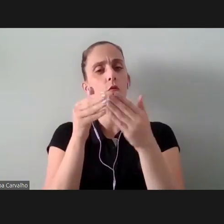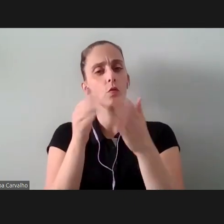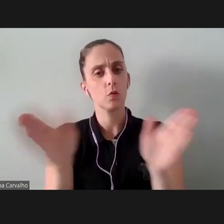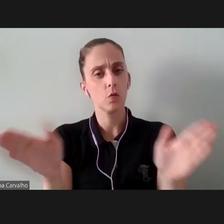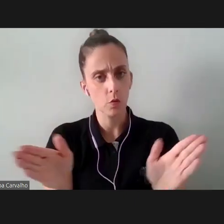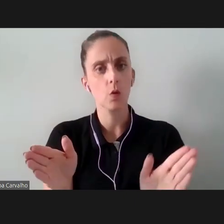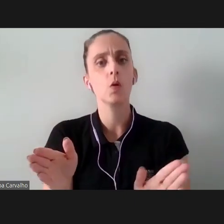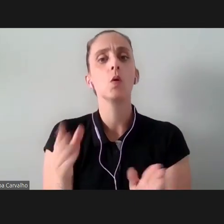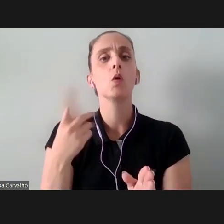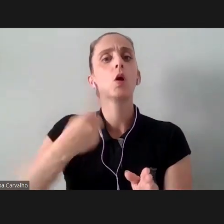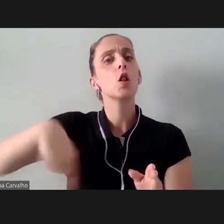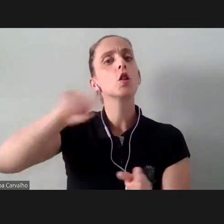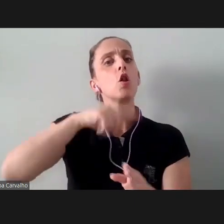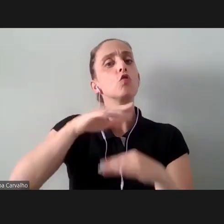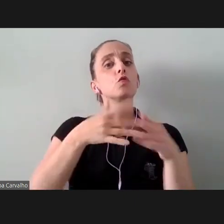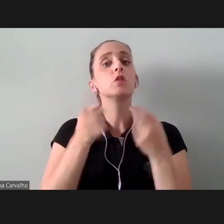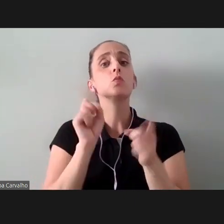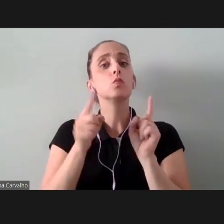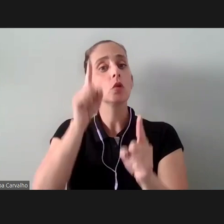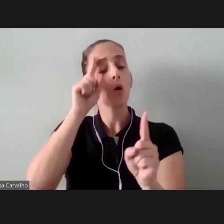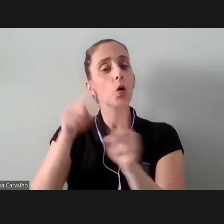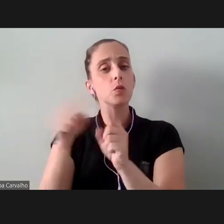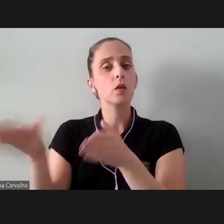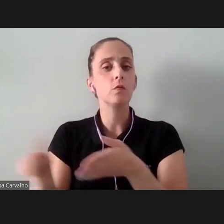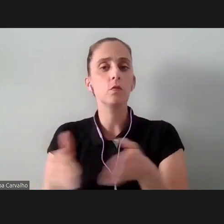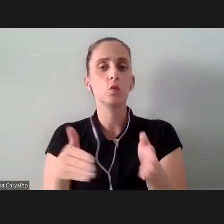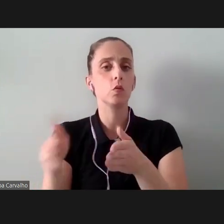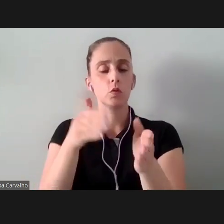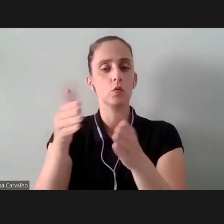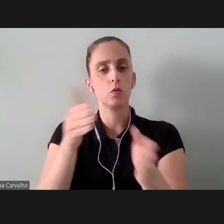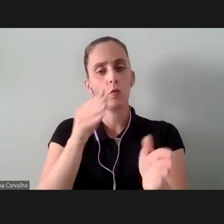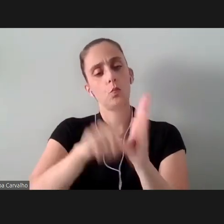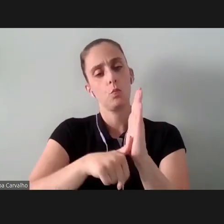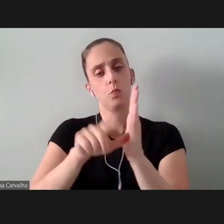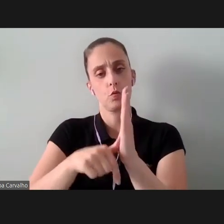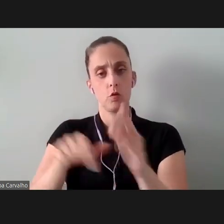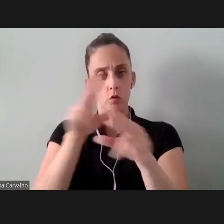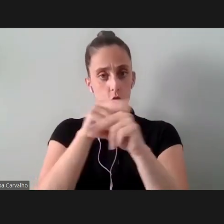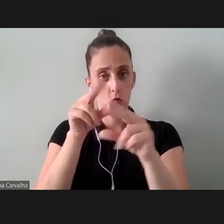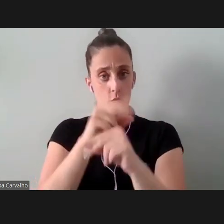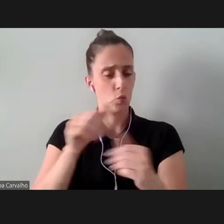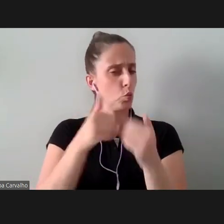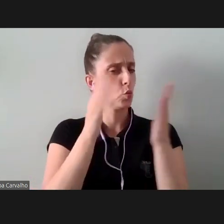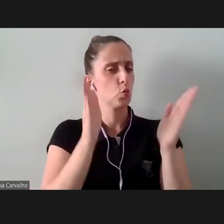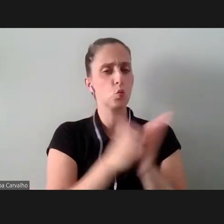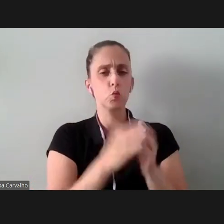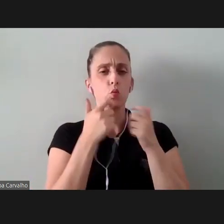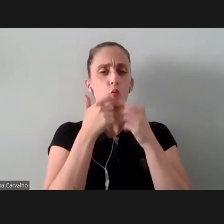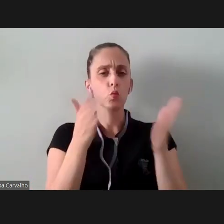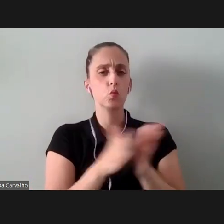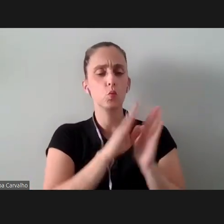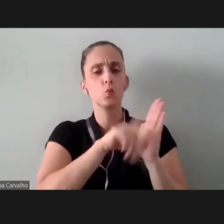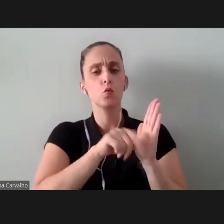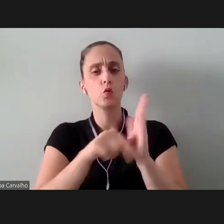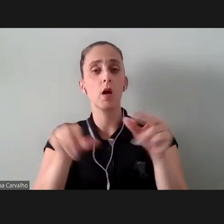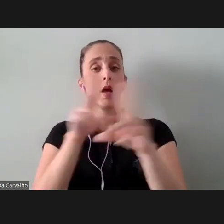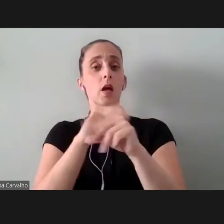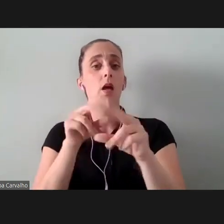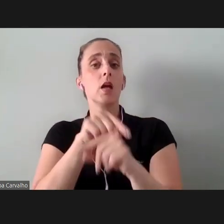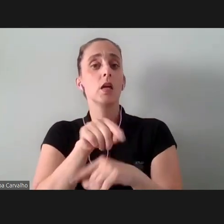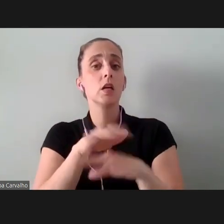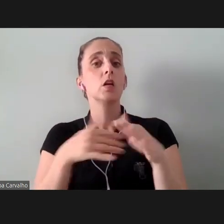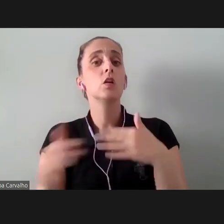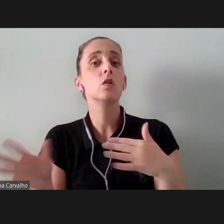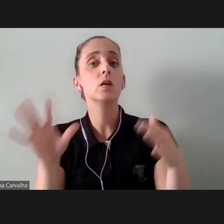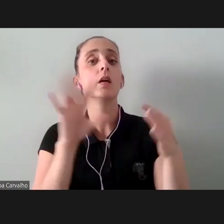framework que a gente utiliza para a condução dos nossos projetos de inovação. Todos os nossos projetos de inovação são realizados a partir do framework do